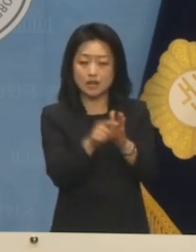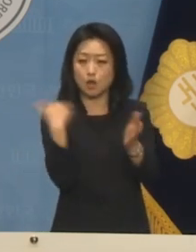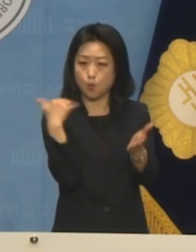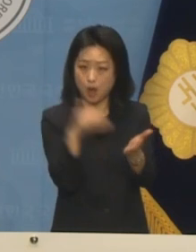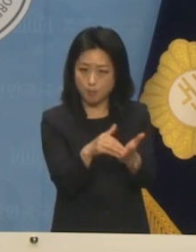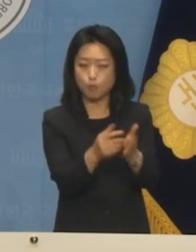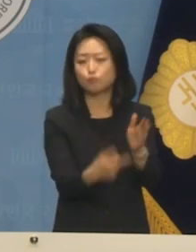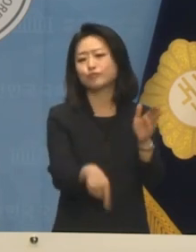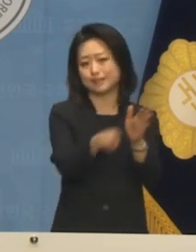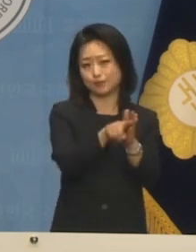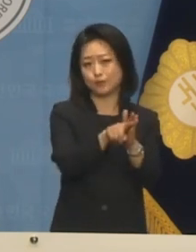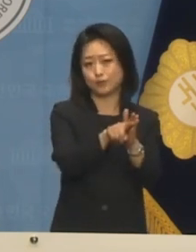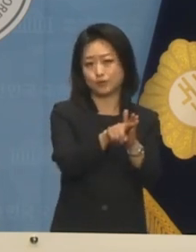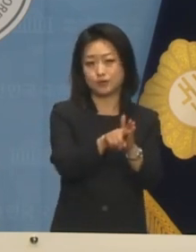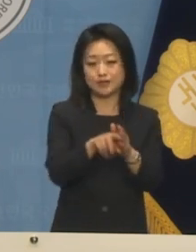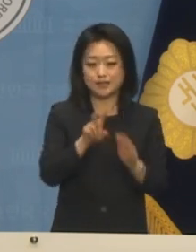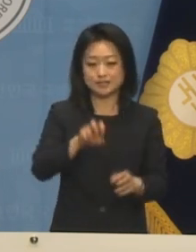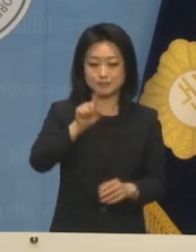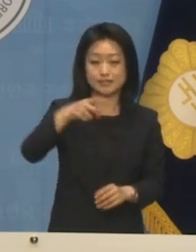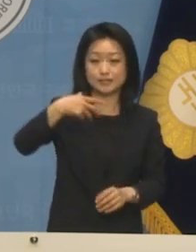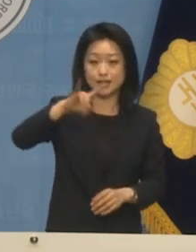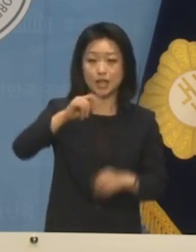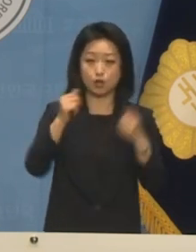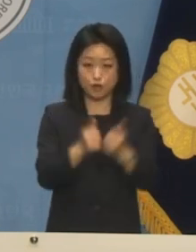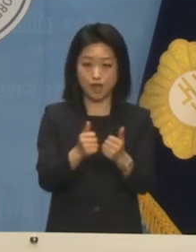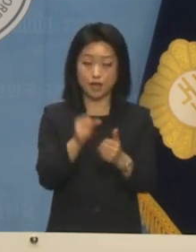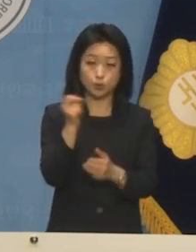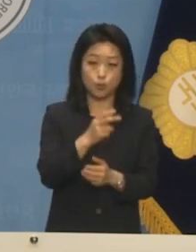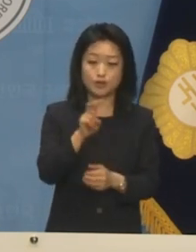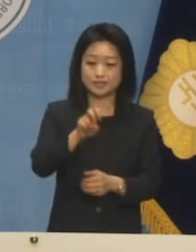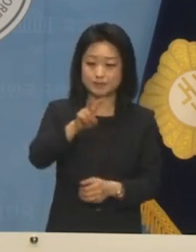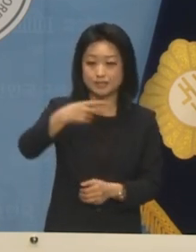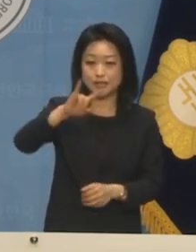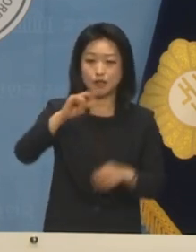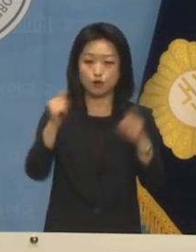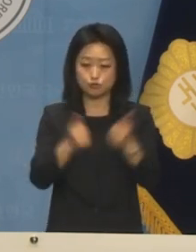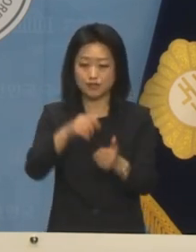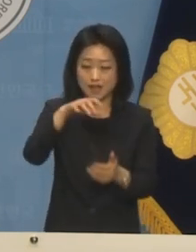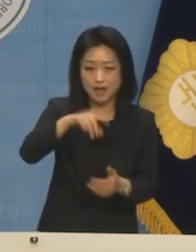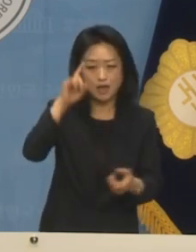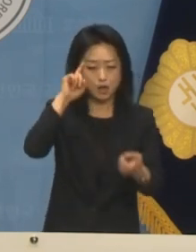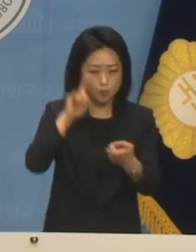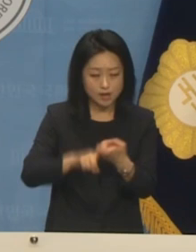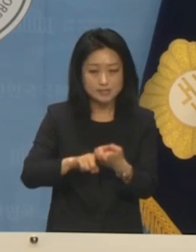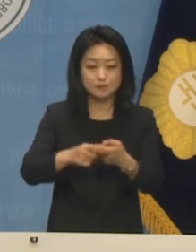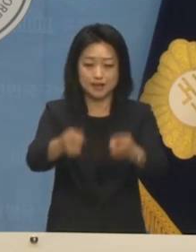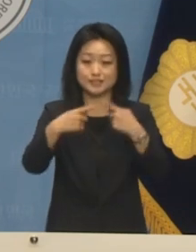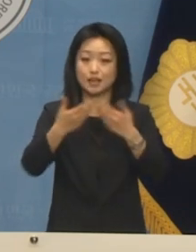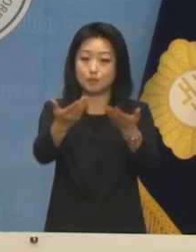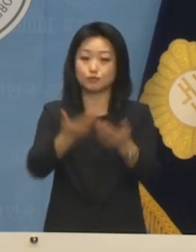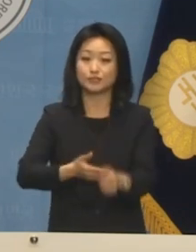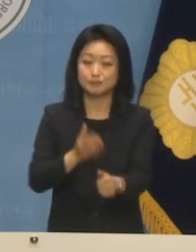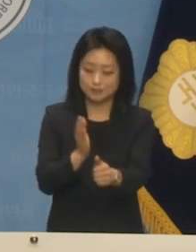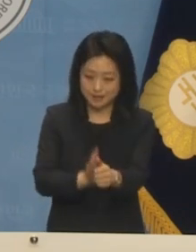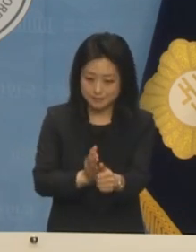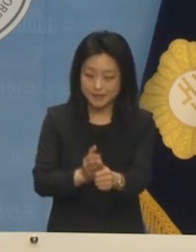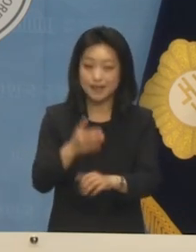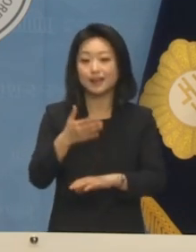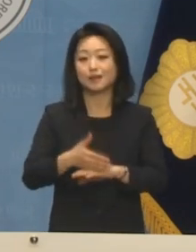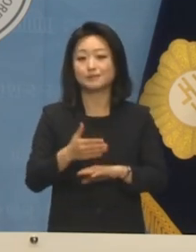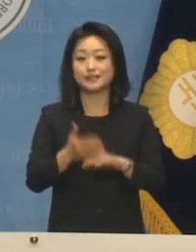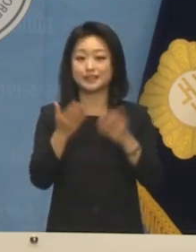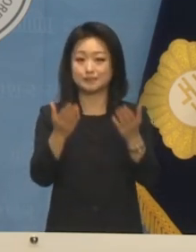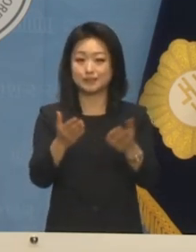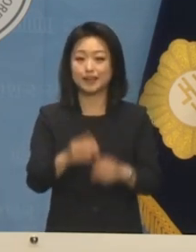회복할 수 있도록 21대 그리고 나아가 22대 국회에서도 많은 관심과 참여 부탁드리겠습니다.